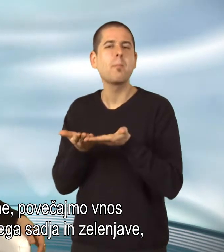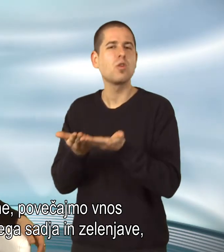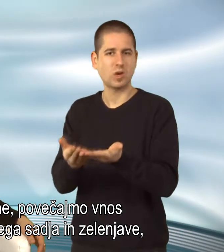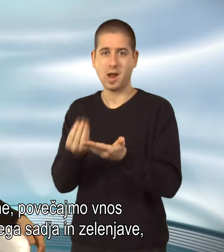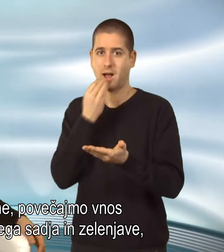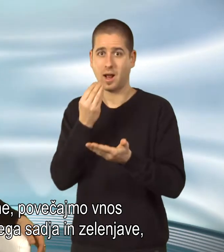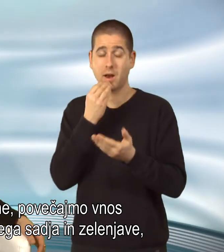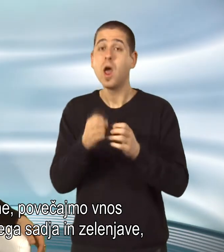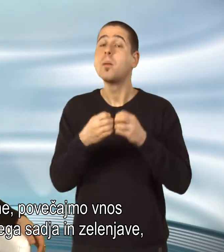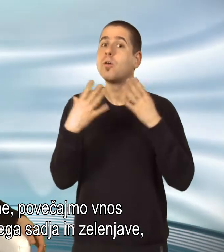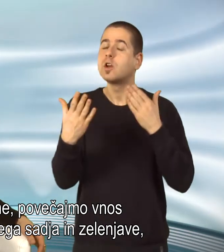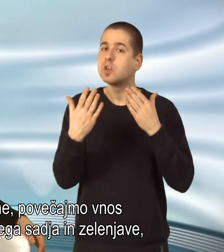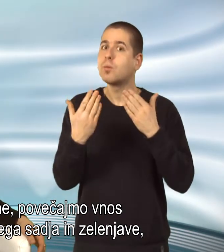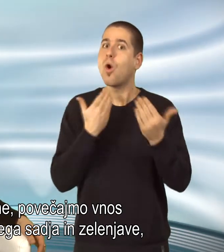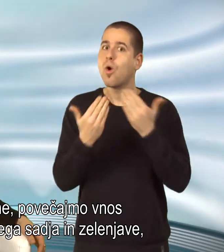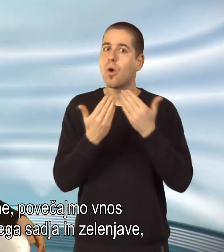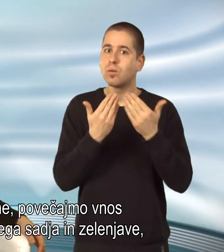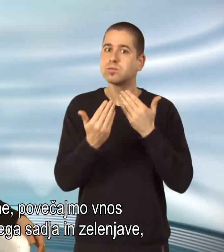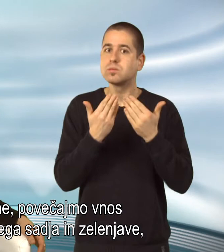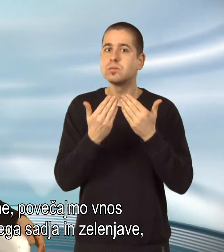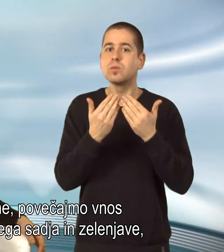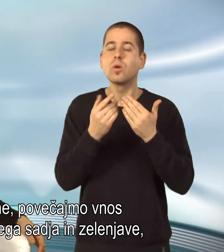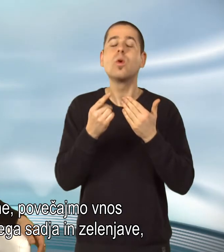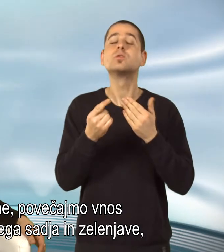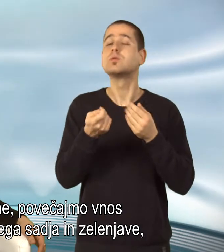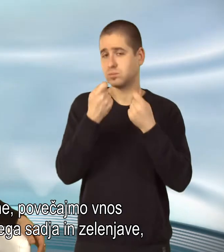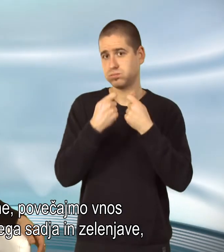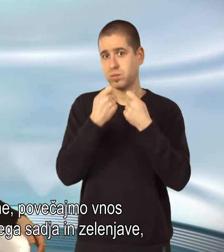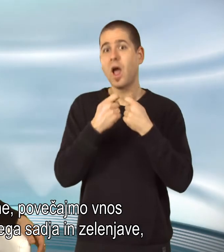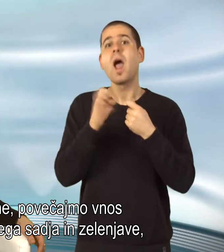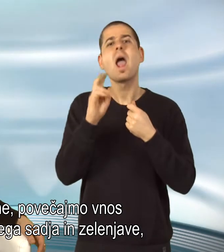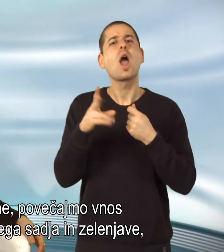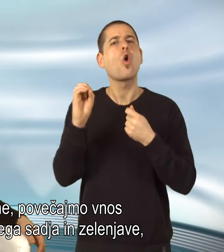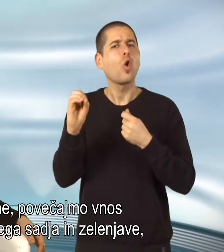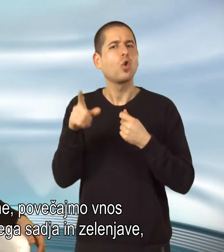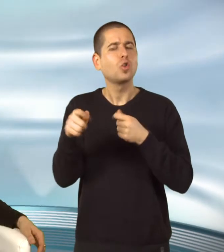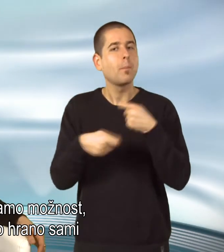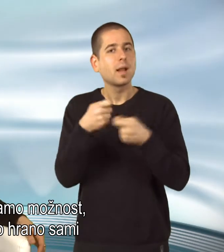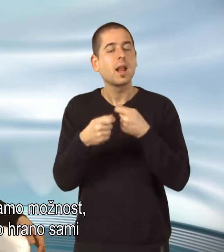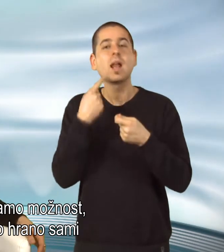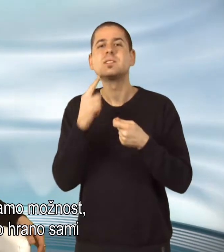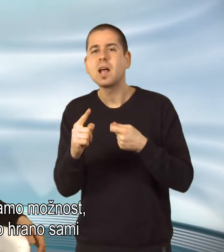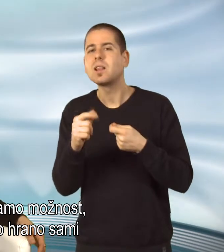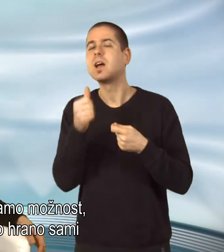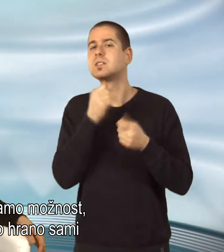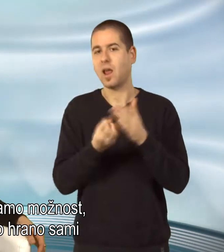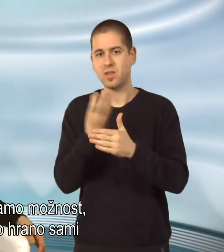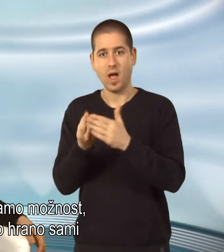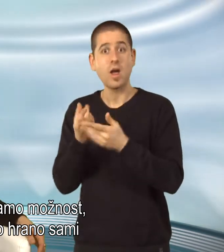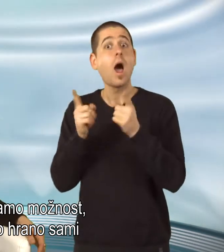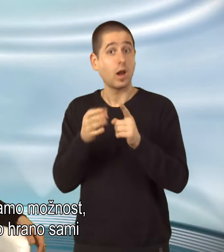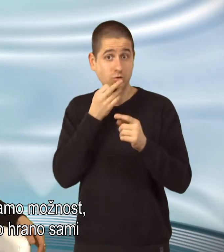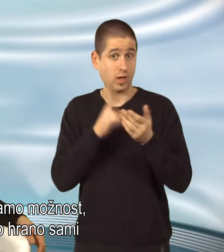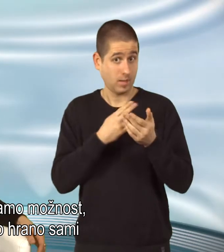hrane. Povečajmo vnos ekološko pridelovanega sadja in zelenjave. Ali, če imamo